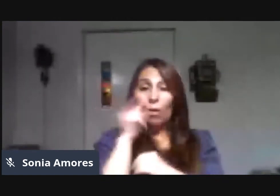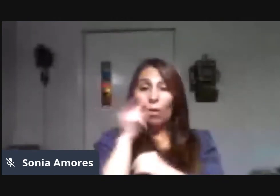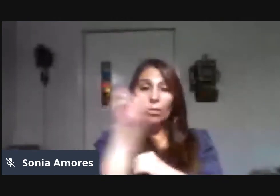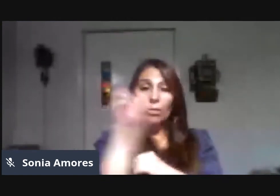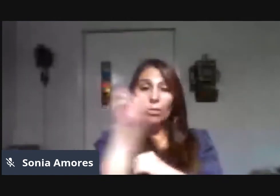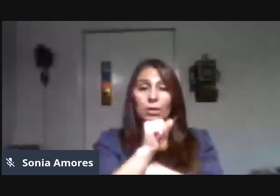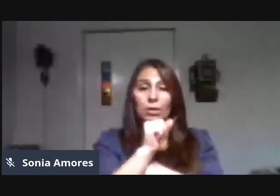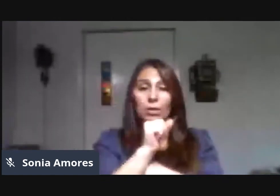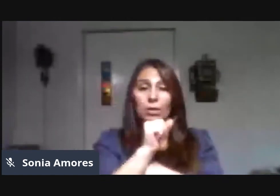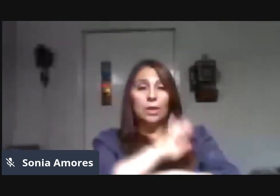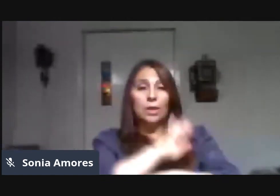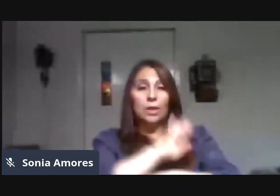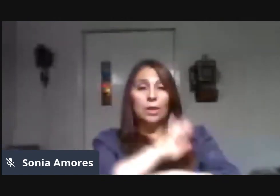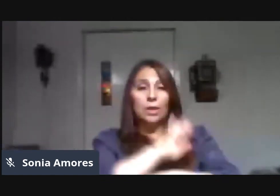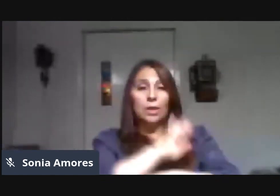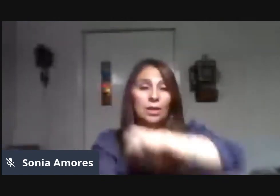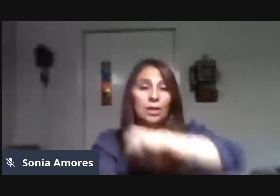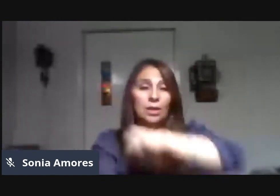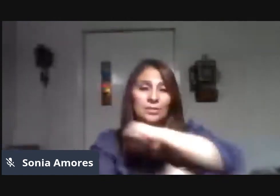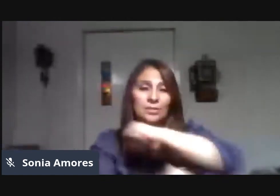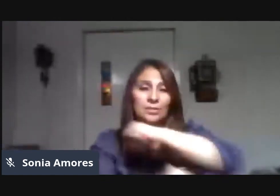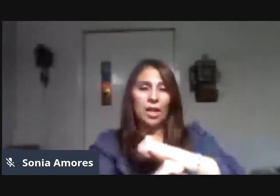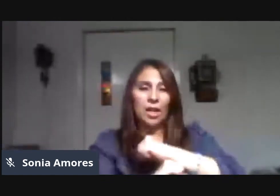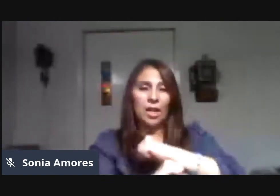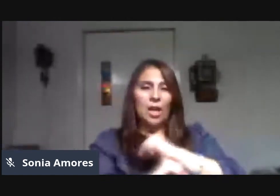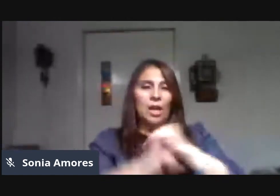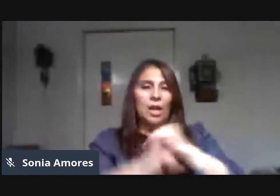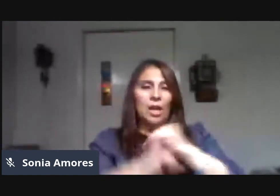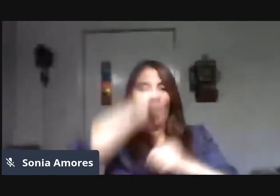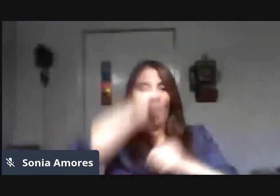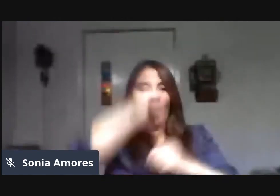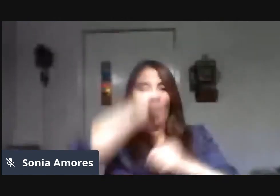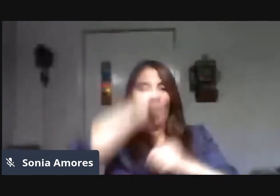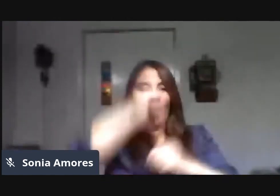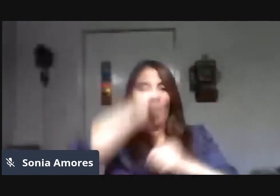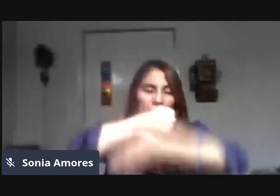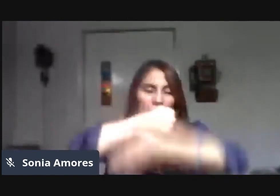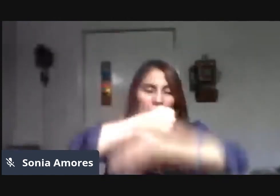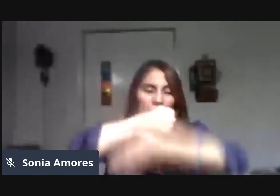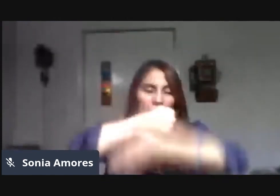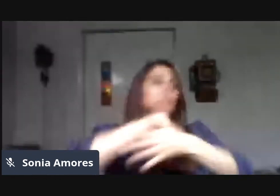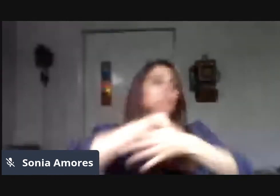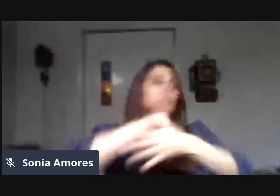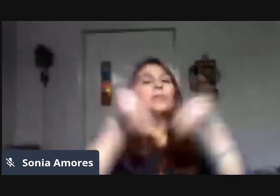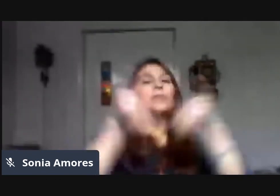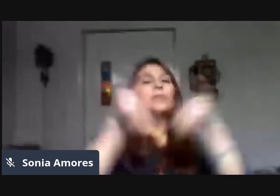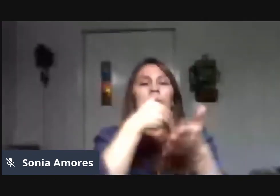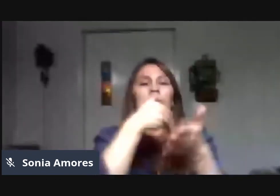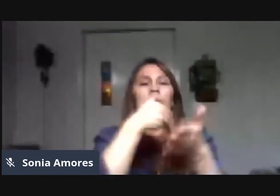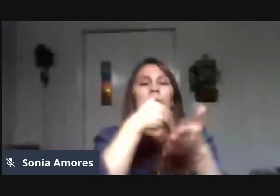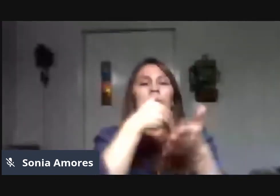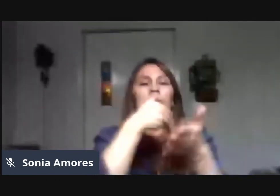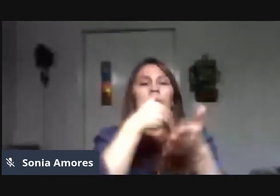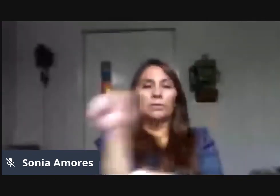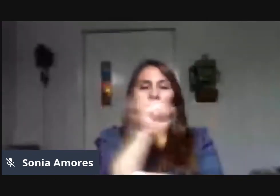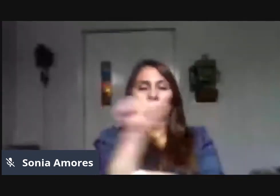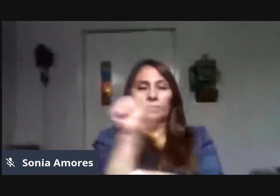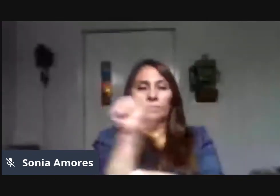el ESMAD, pero también de la compra de camionetas blindadas para el presidente y la vicepresidenta de